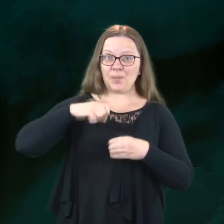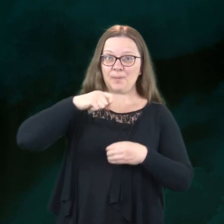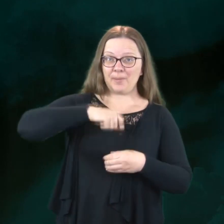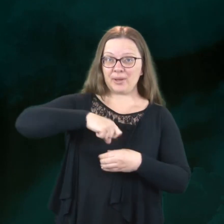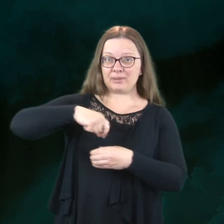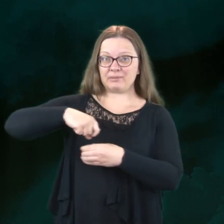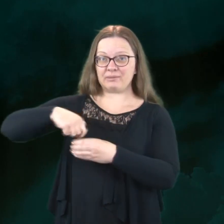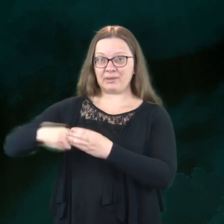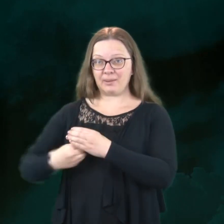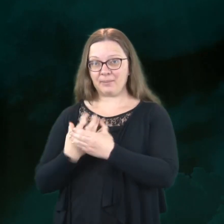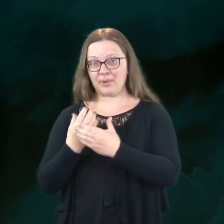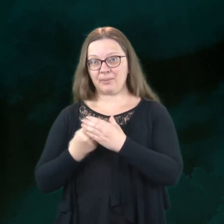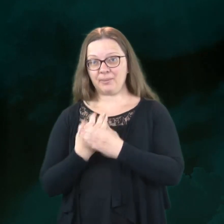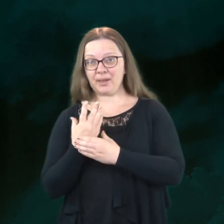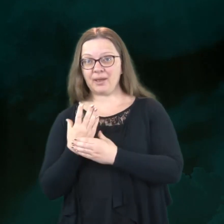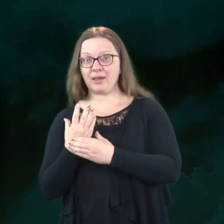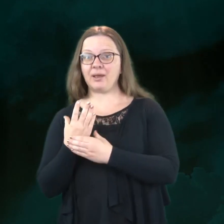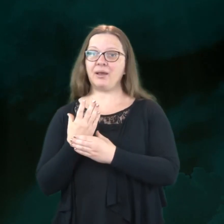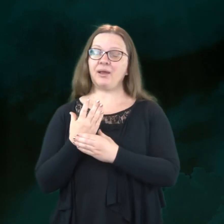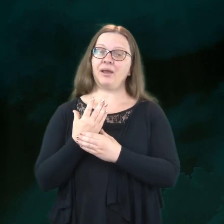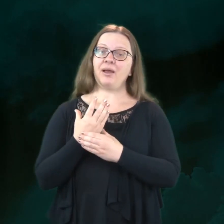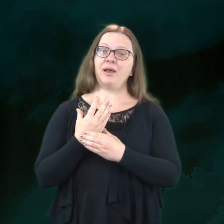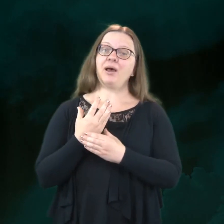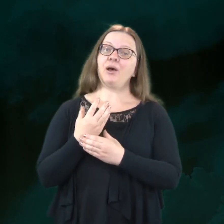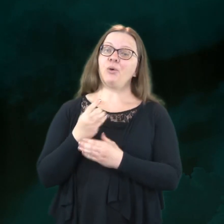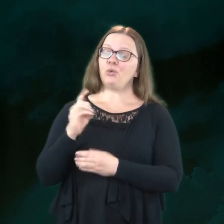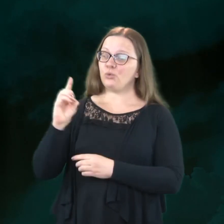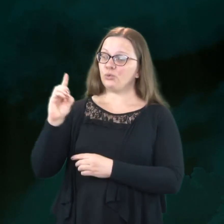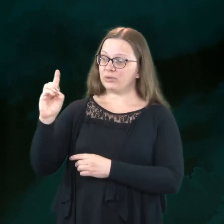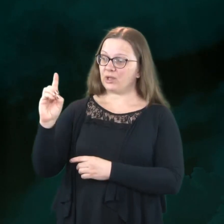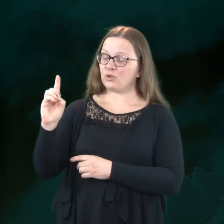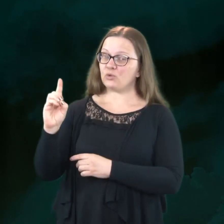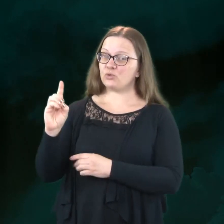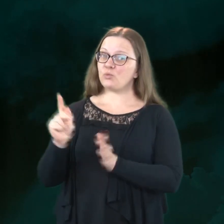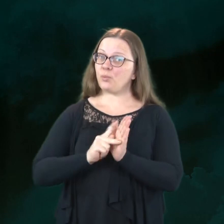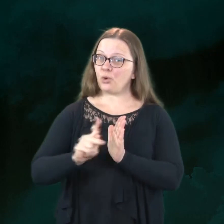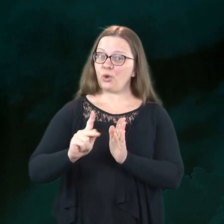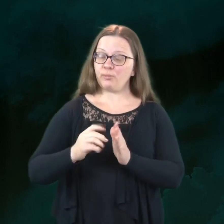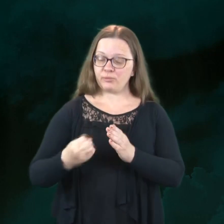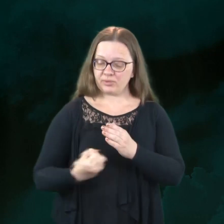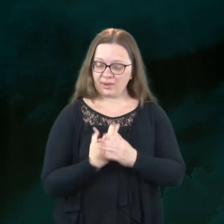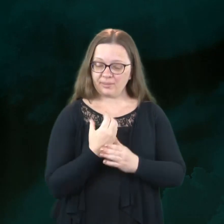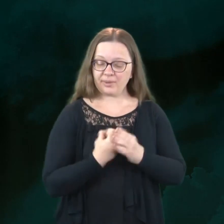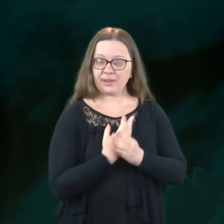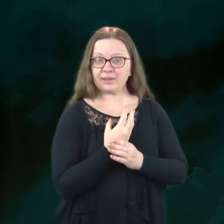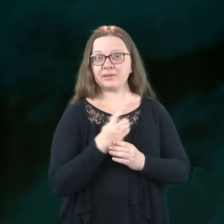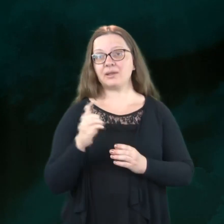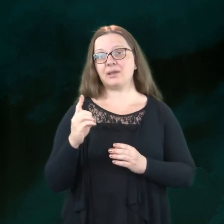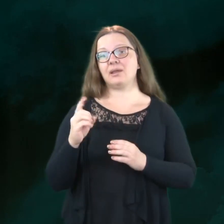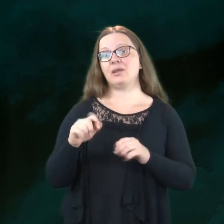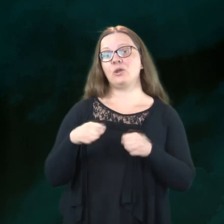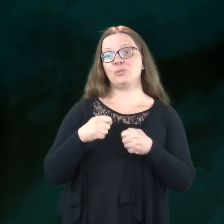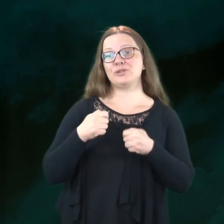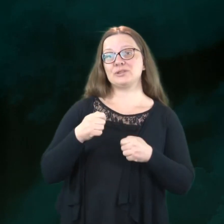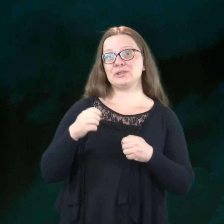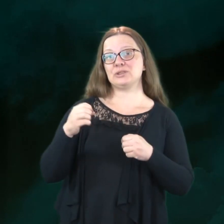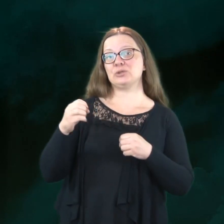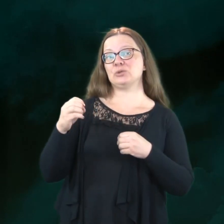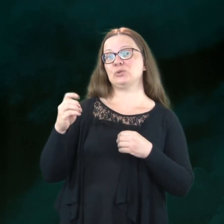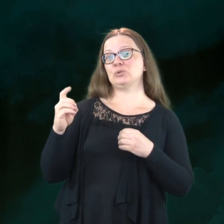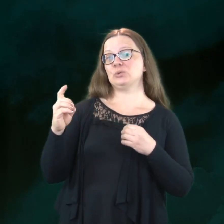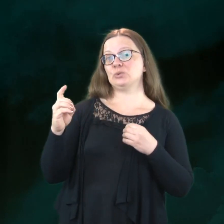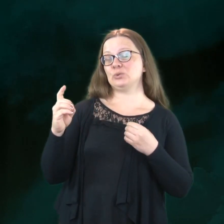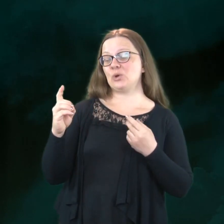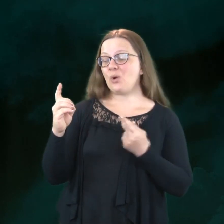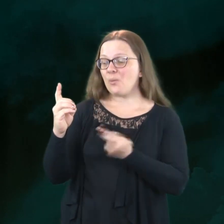exemplo, seja da agricultura, seja das tempestades, seja